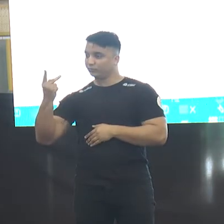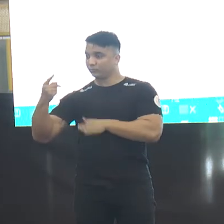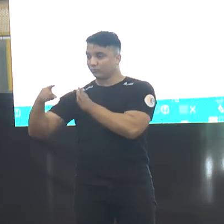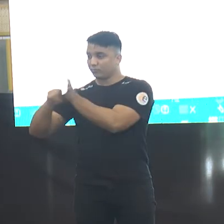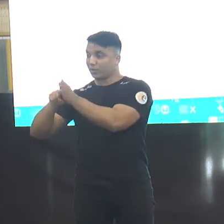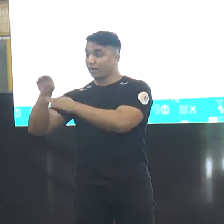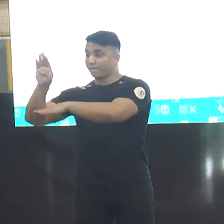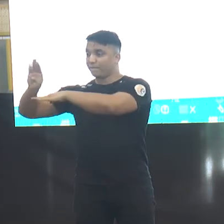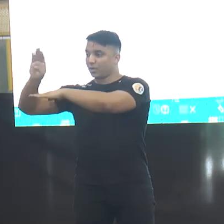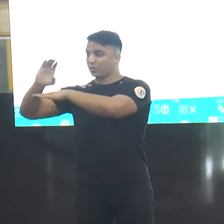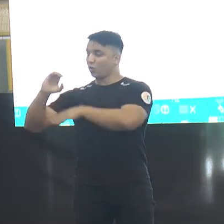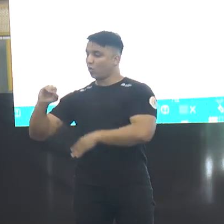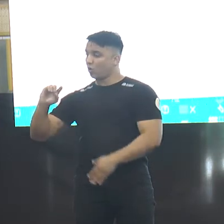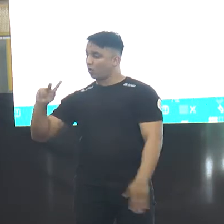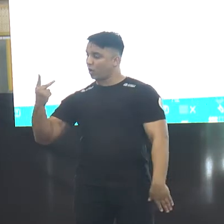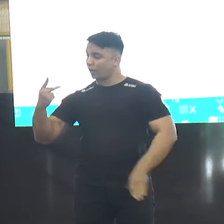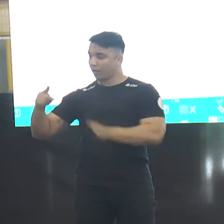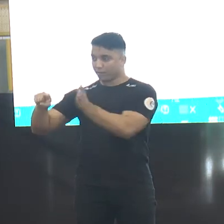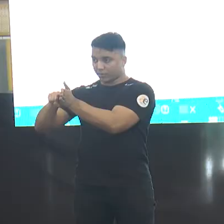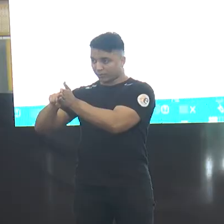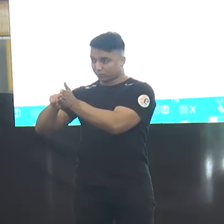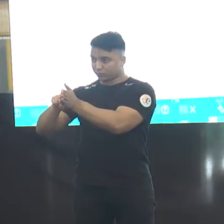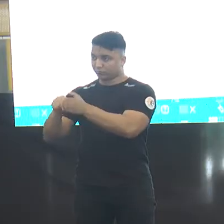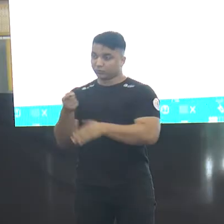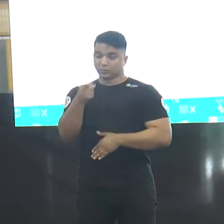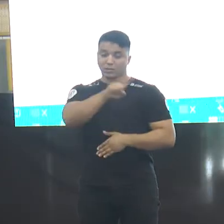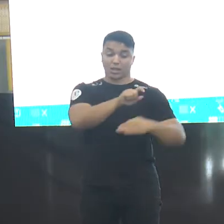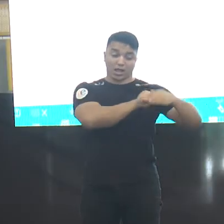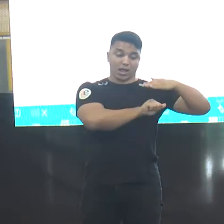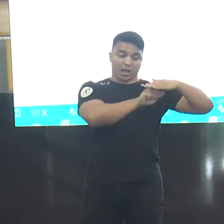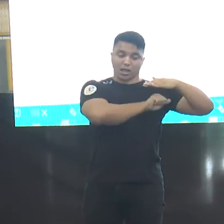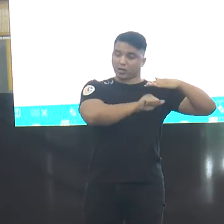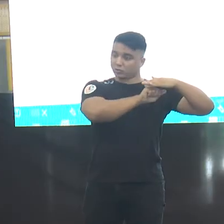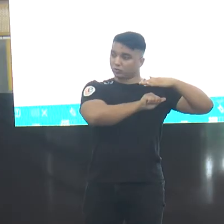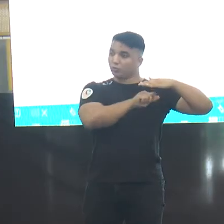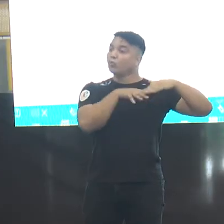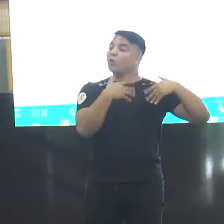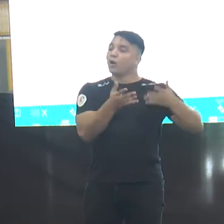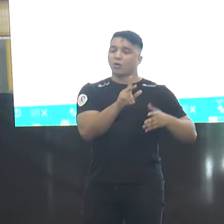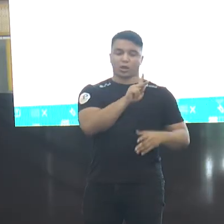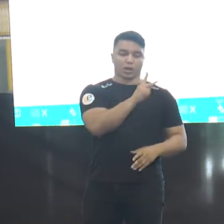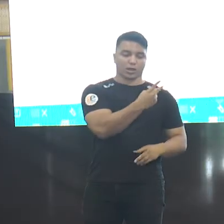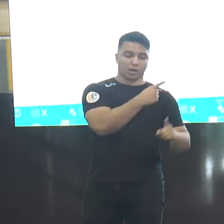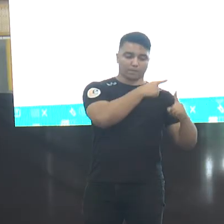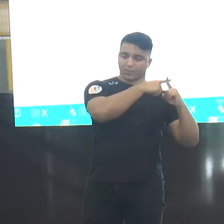OH-. Gente, ácido libera H+, e base libera OH-.